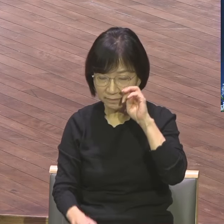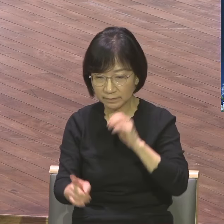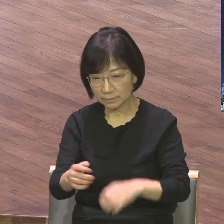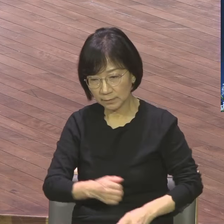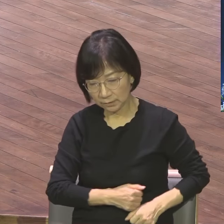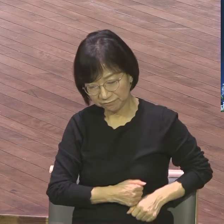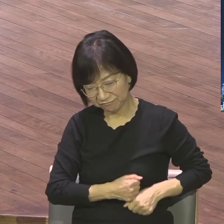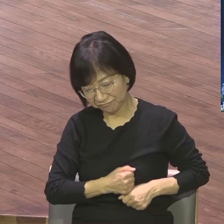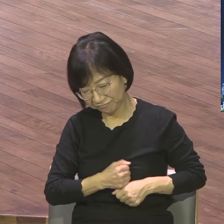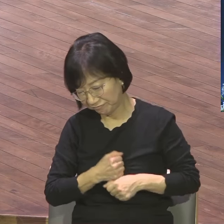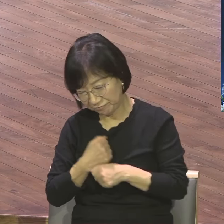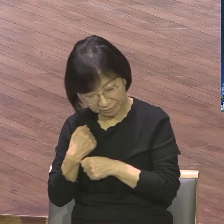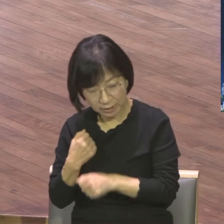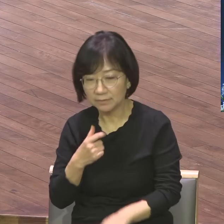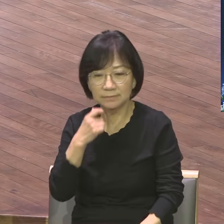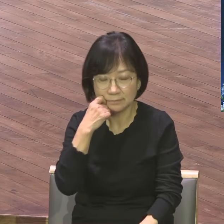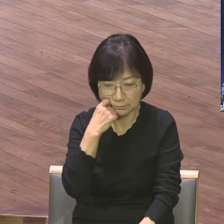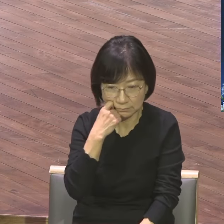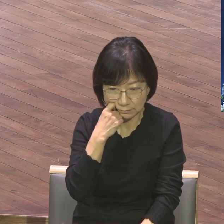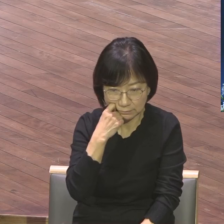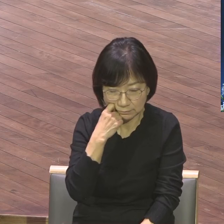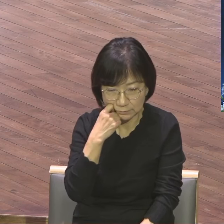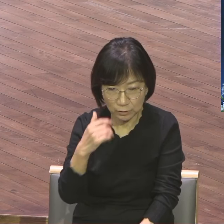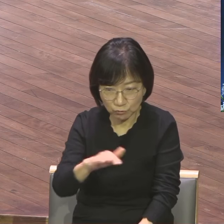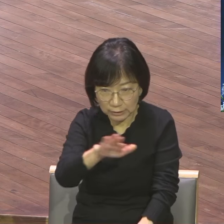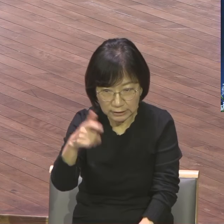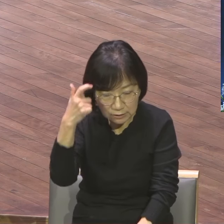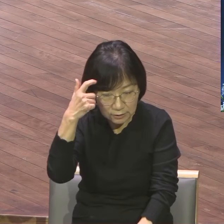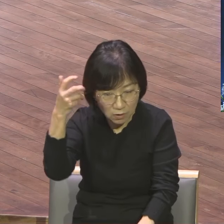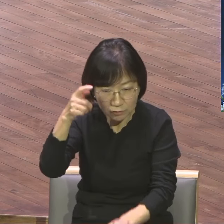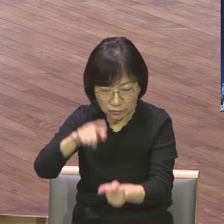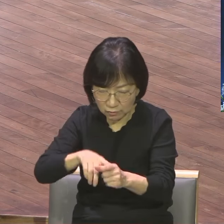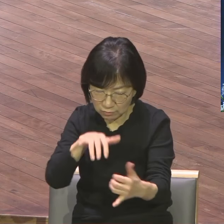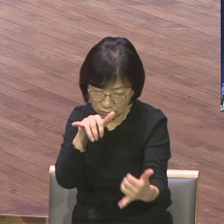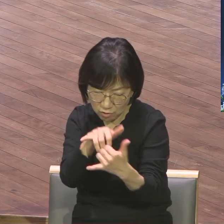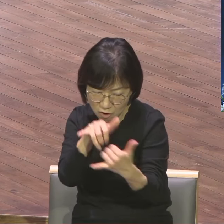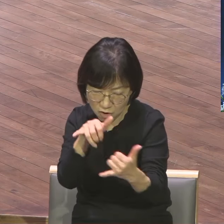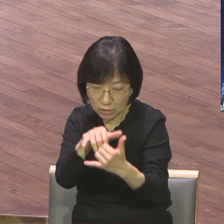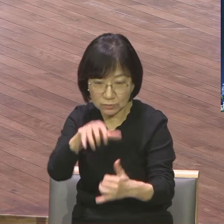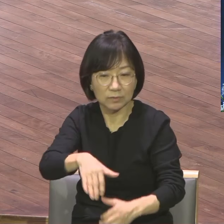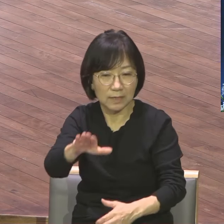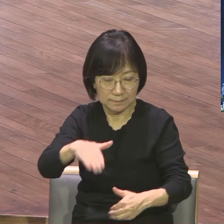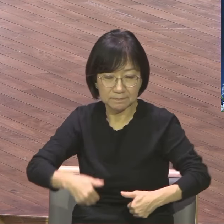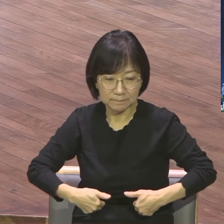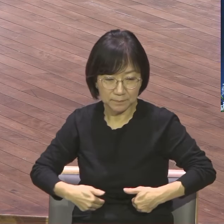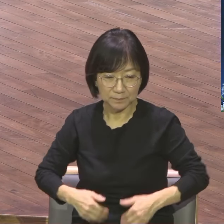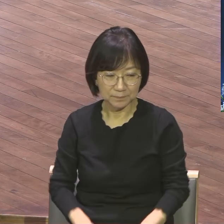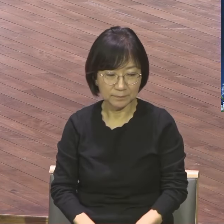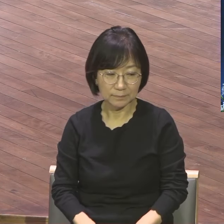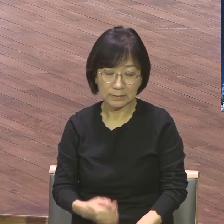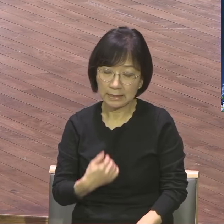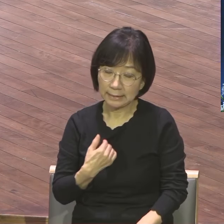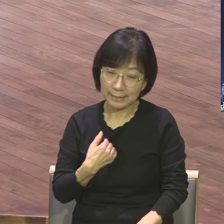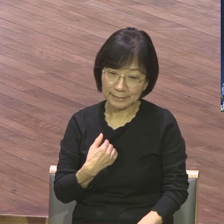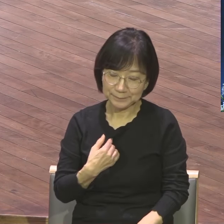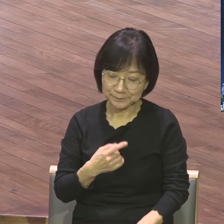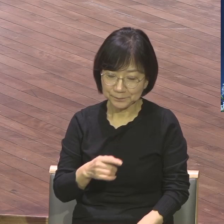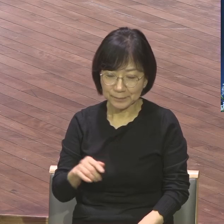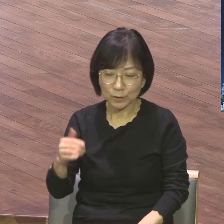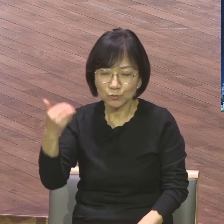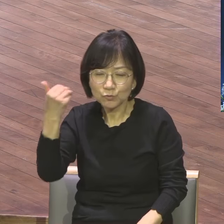오는 거거든요. 우리는 영적 전쟁터에 있는 겁니다. 저는 어떤 책을 보게 됐어요. 어떤